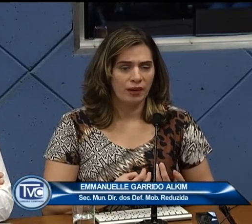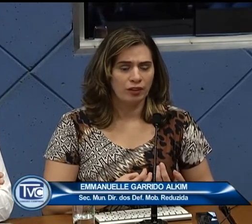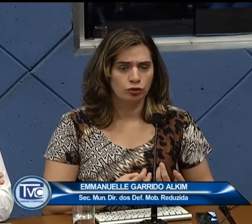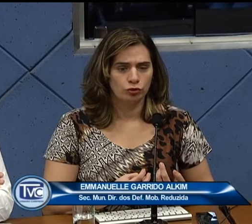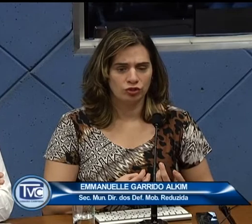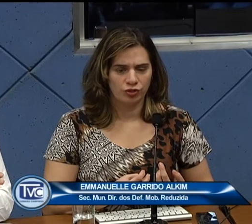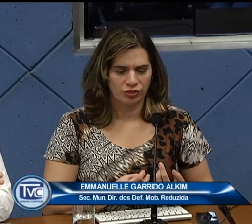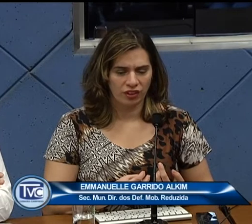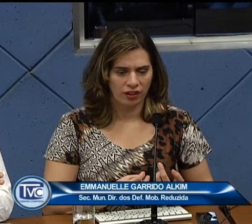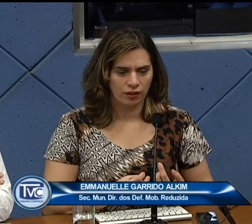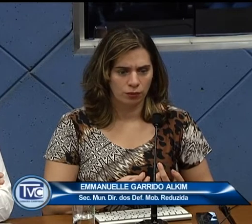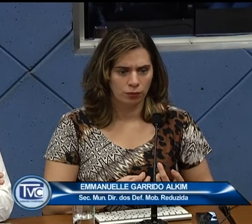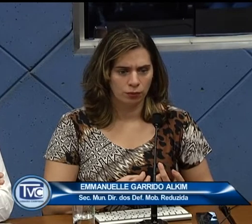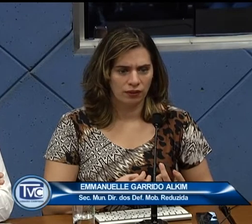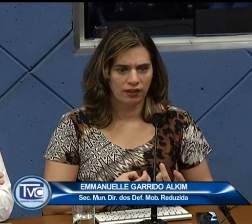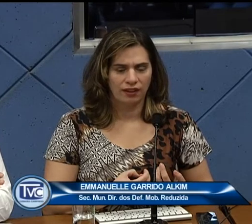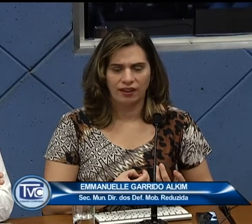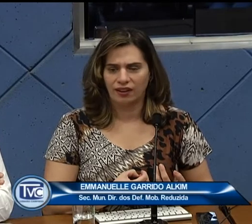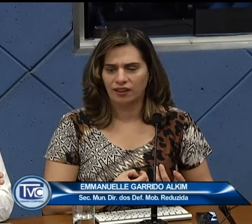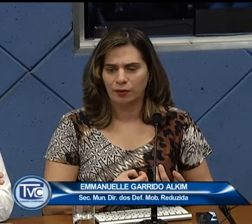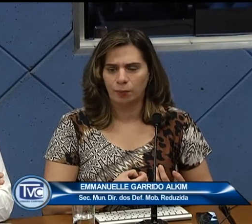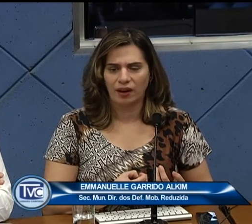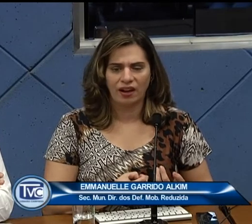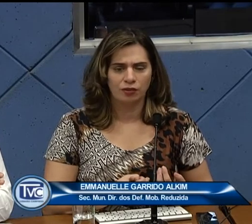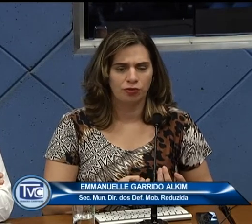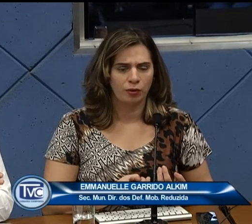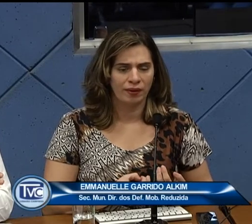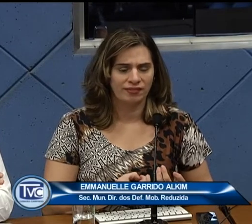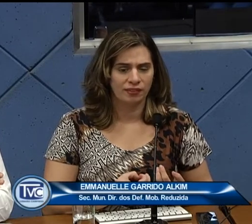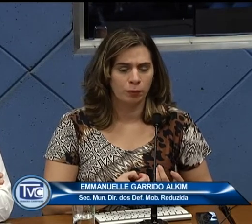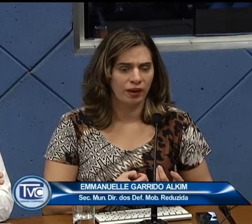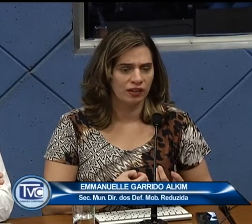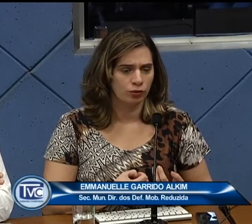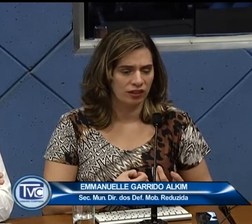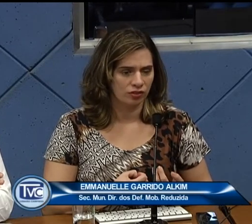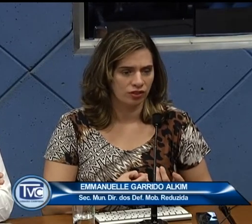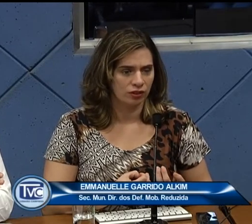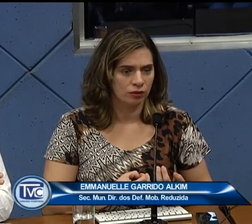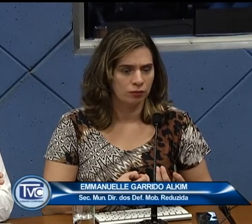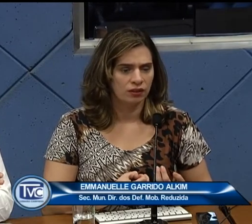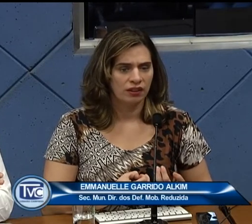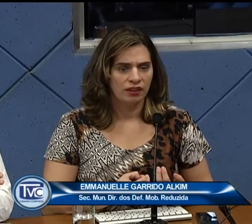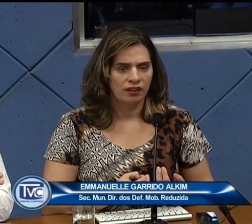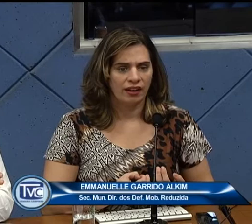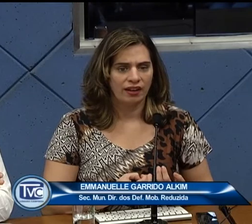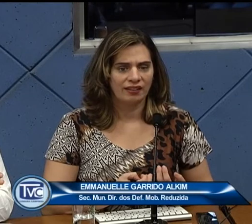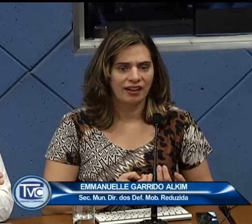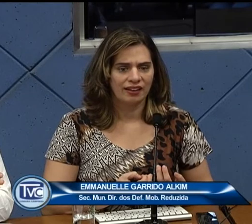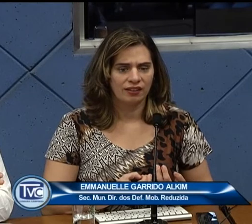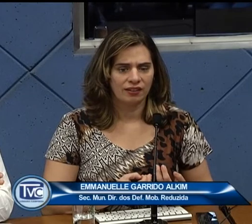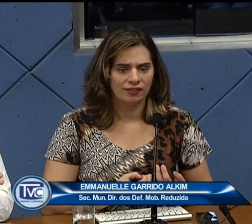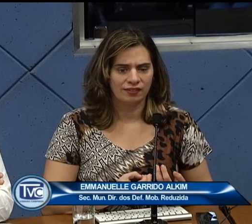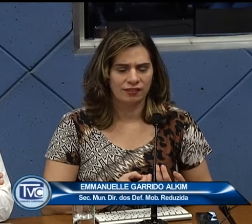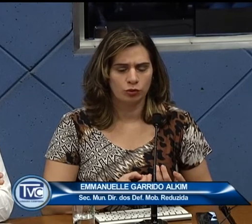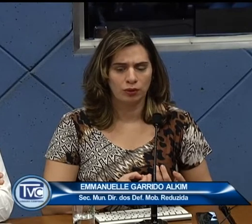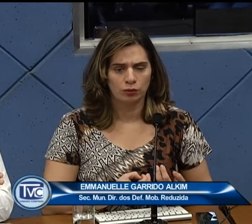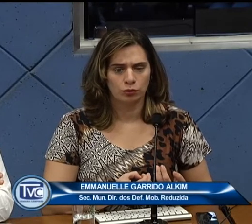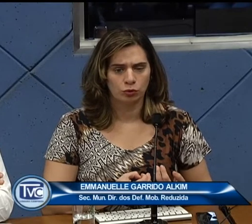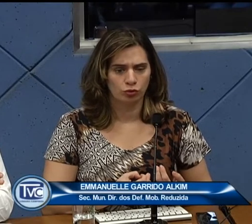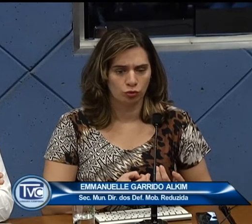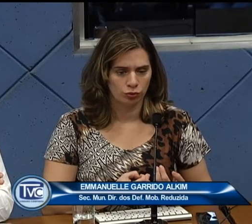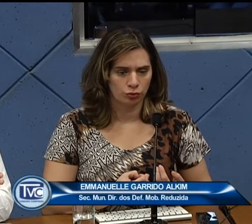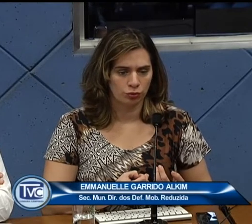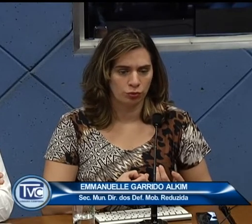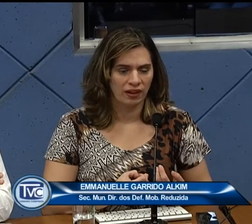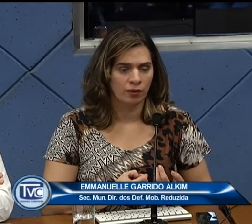é prejudicial para a informação, para a educação da criança e do